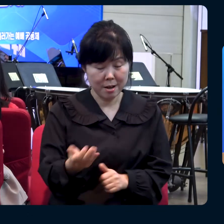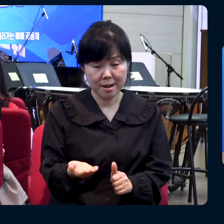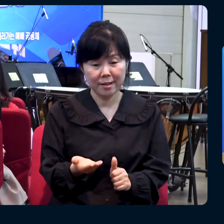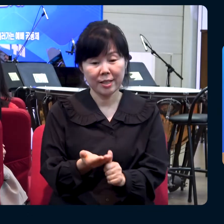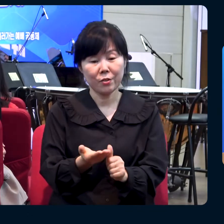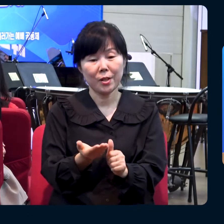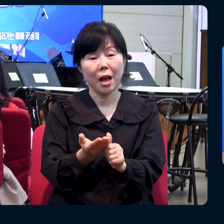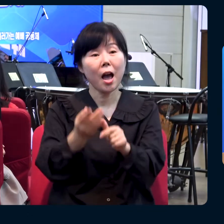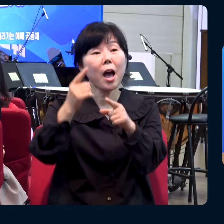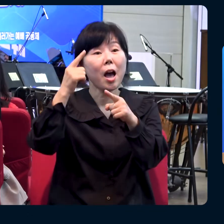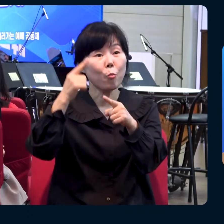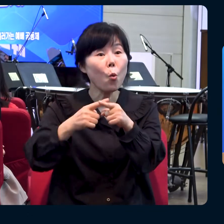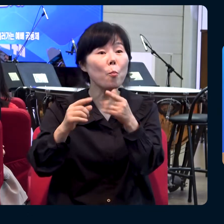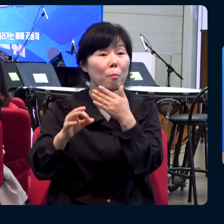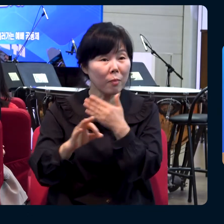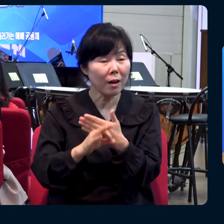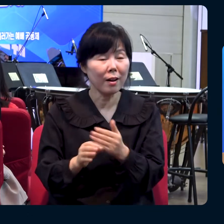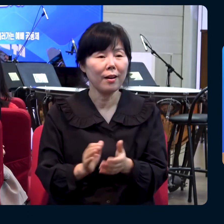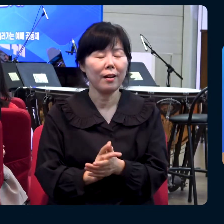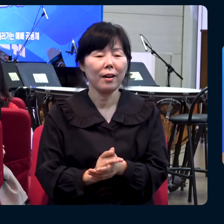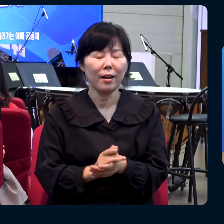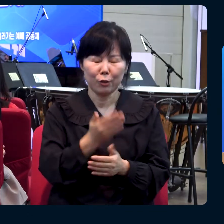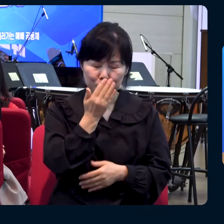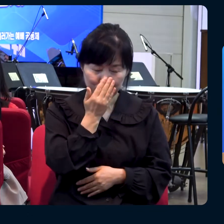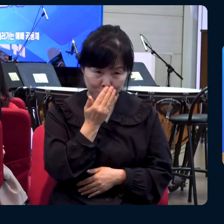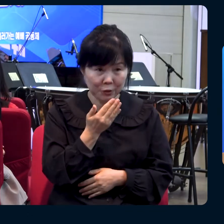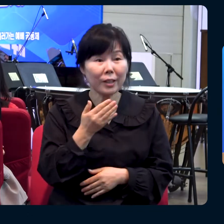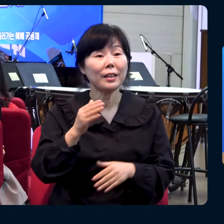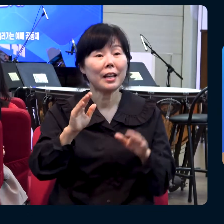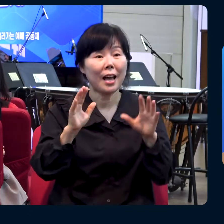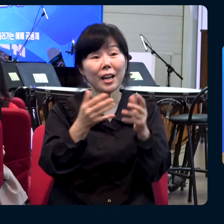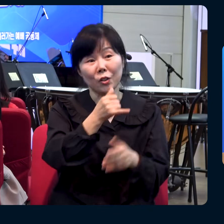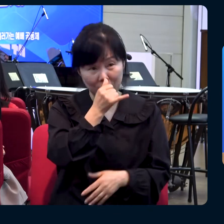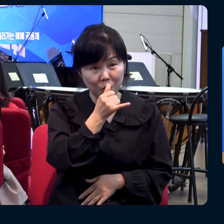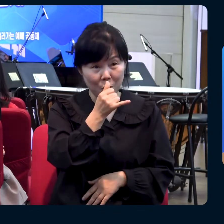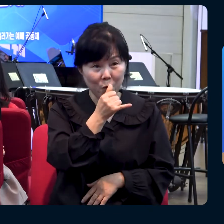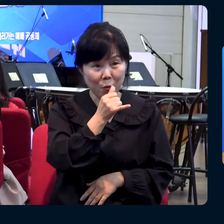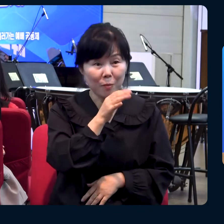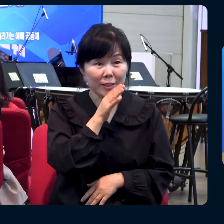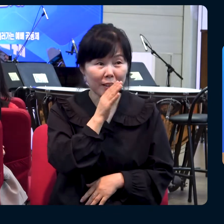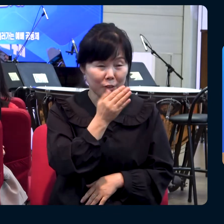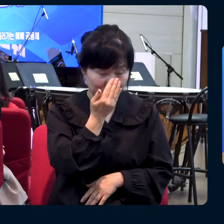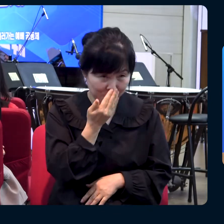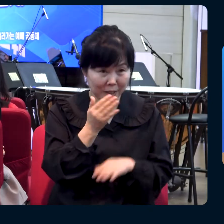지위를 정말 손이 안 가는 아이들이 있어요. 그런가 하면 우리끼리 얘기인데